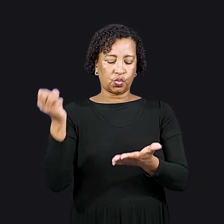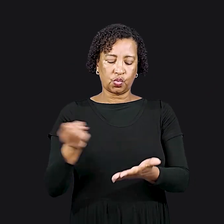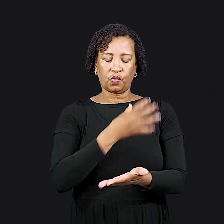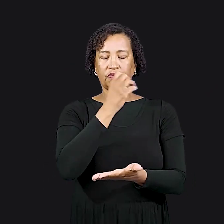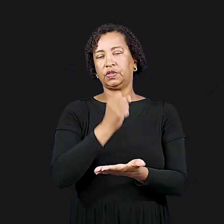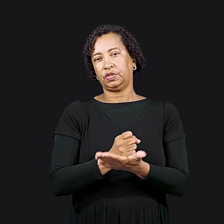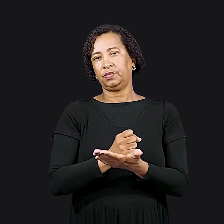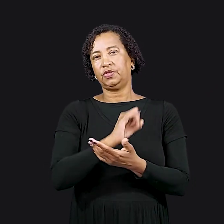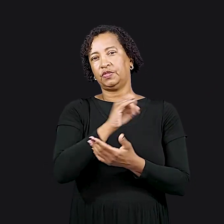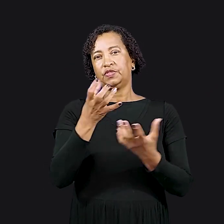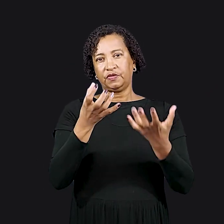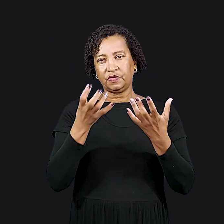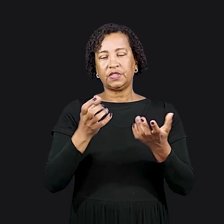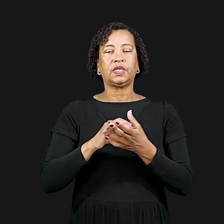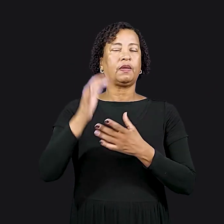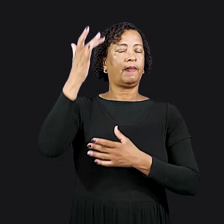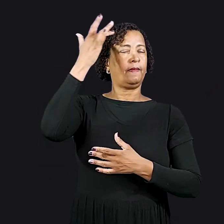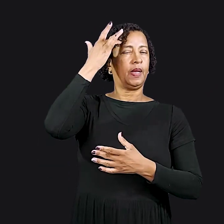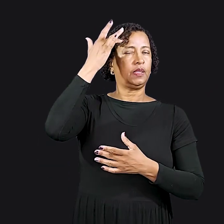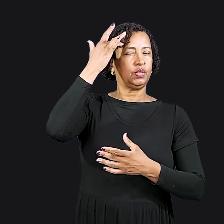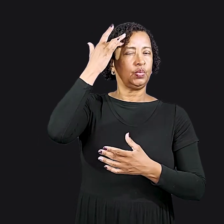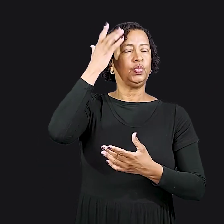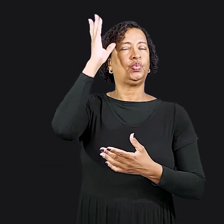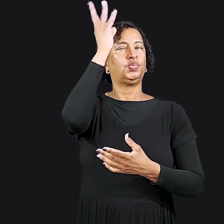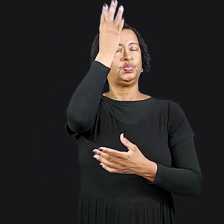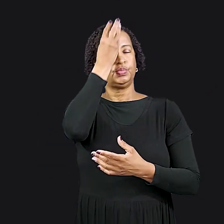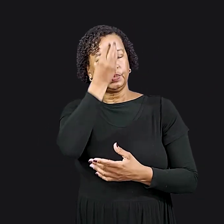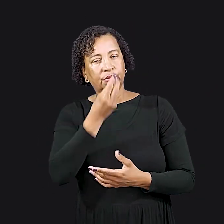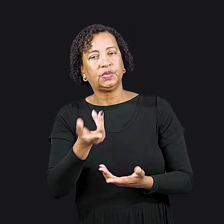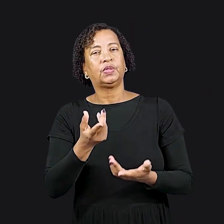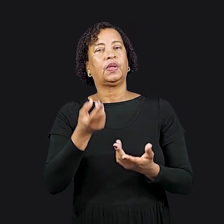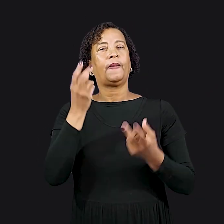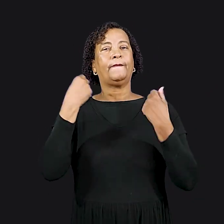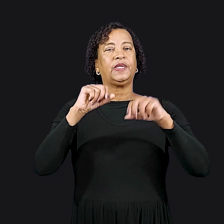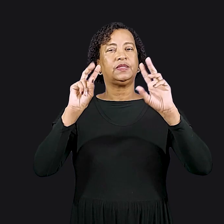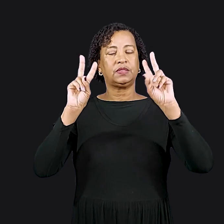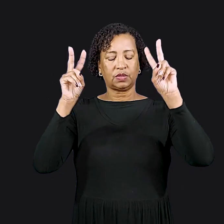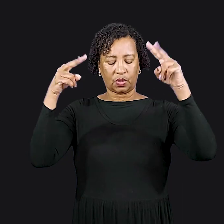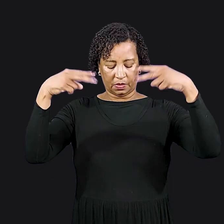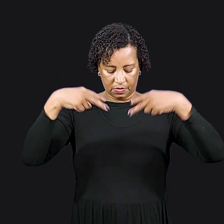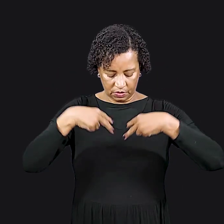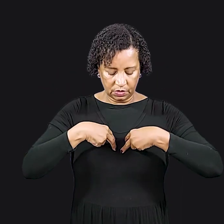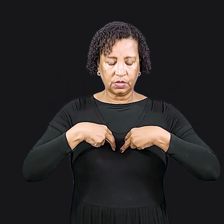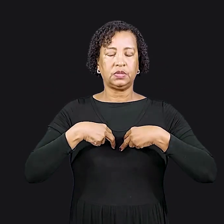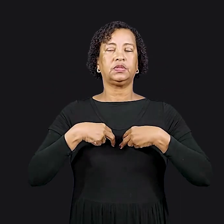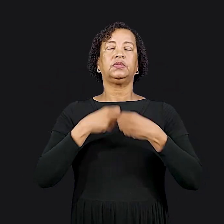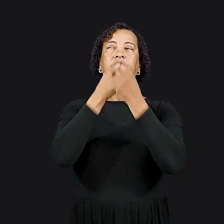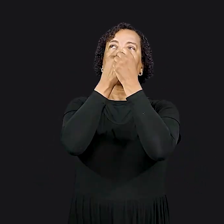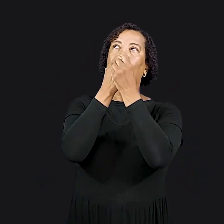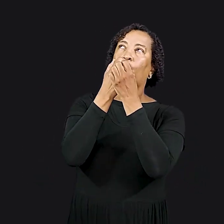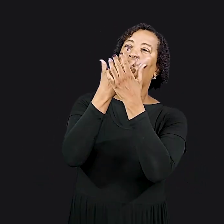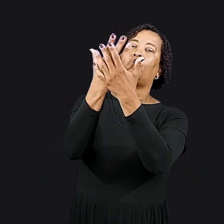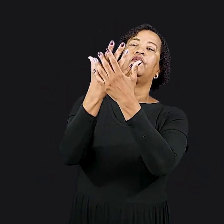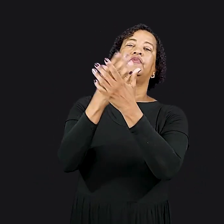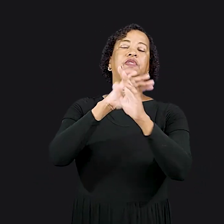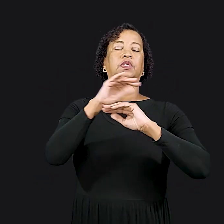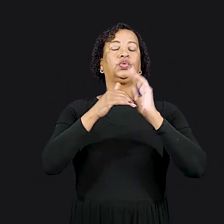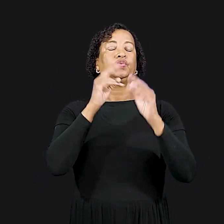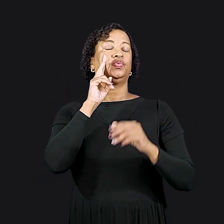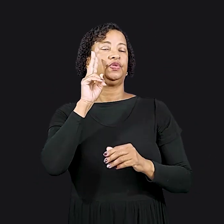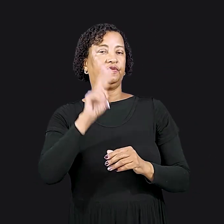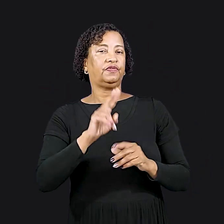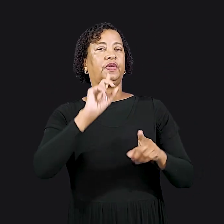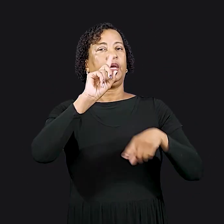Testamento. Se você quer ser maduro espiritualmente, deve olhar para dentro de si e confessar o que